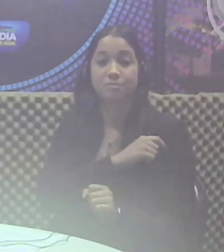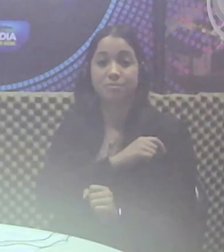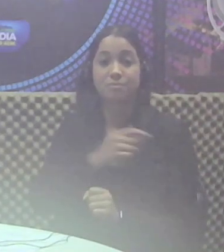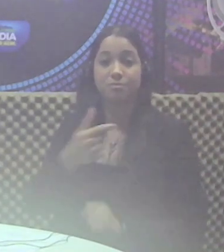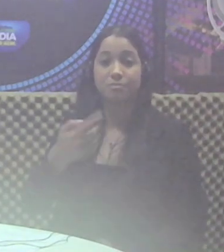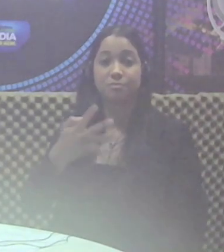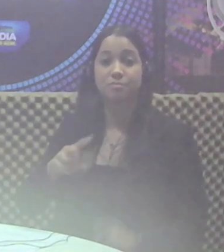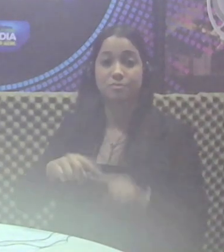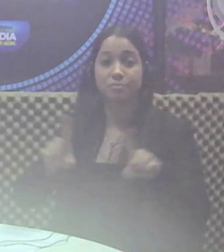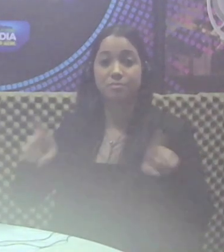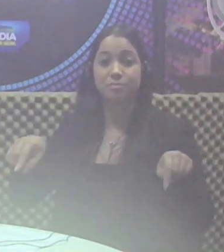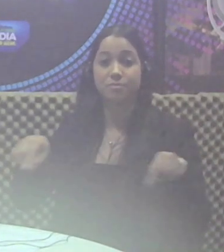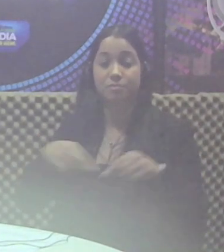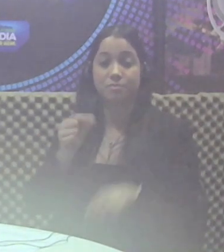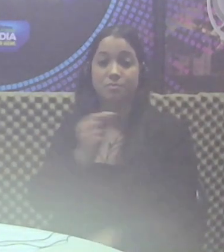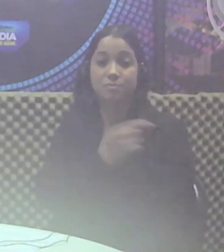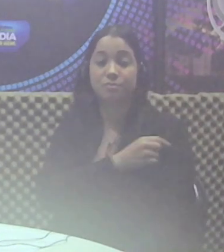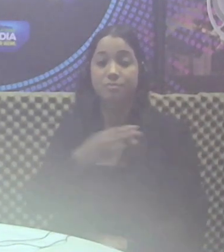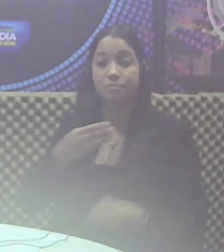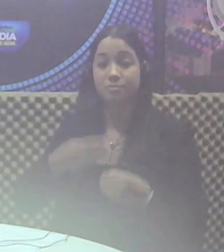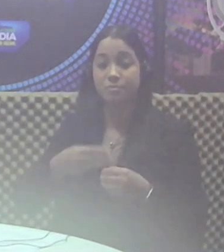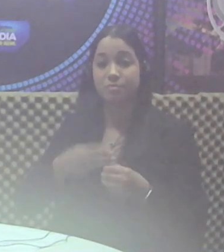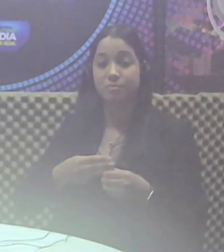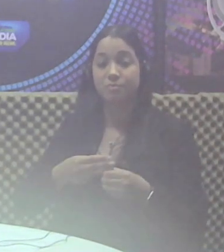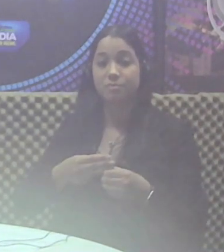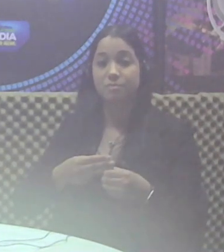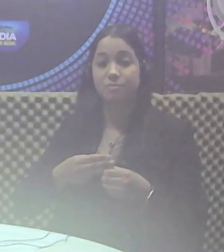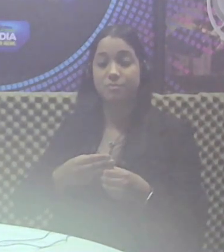74 salas de vacina do município.